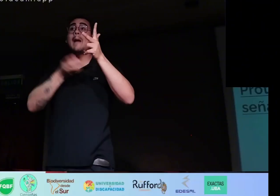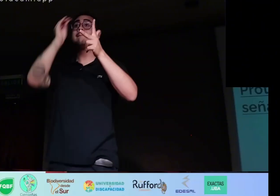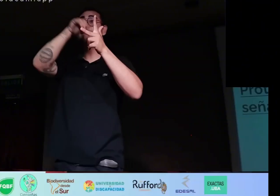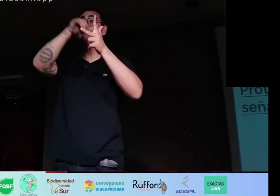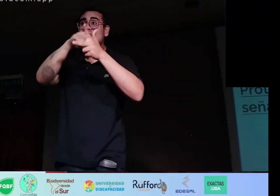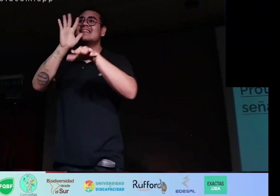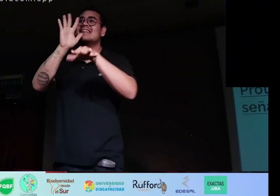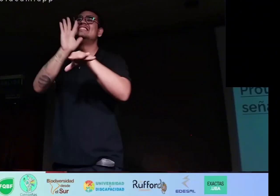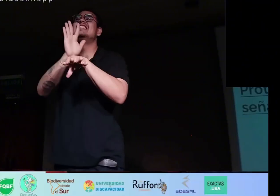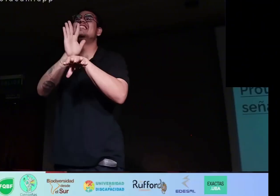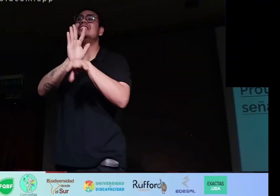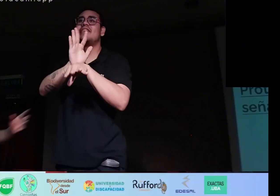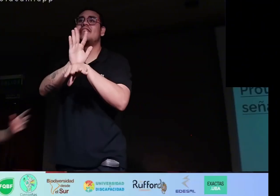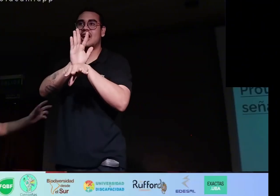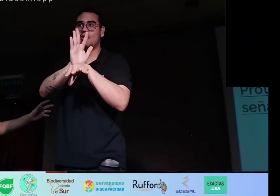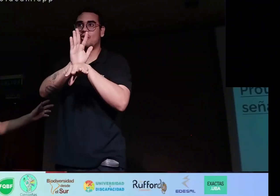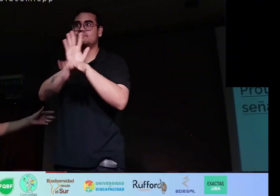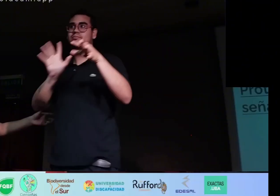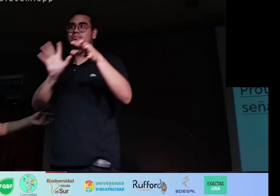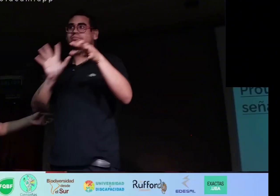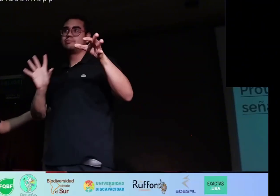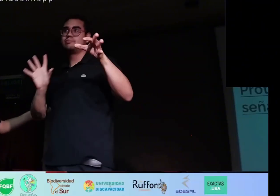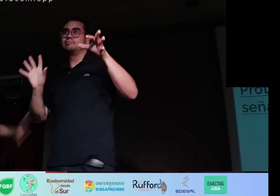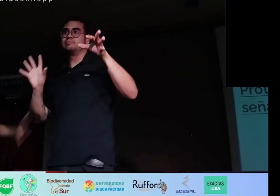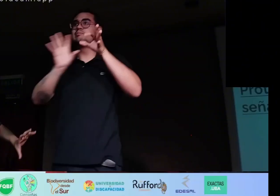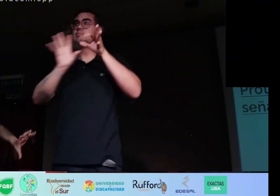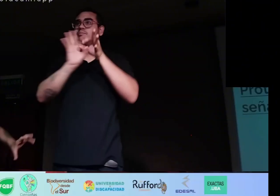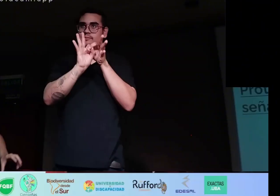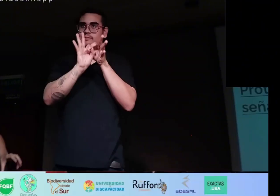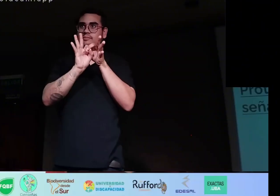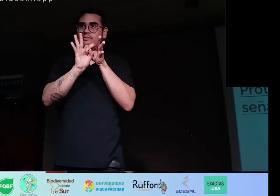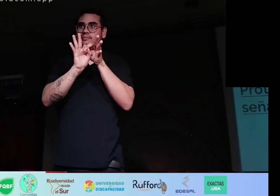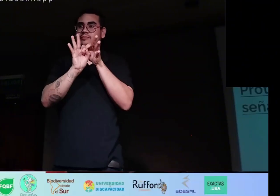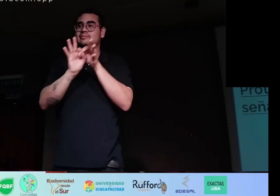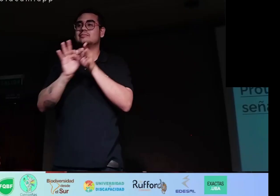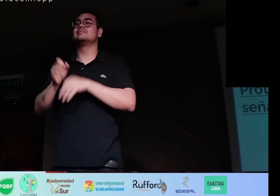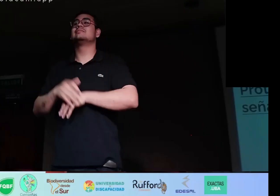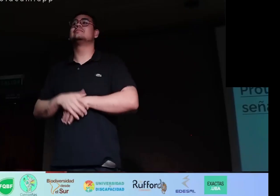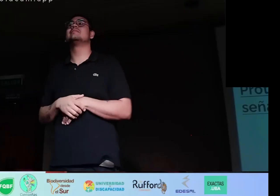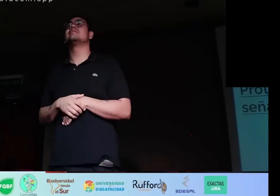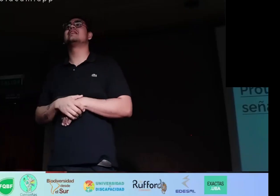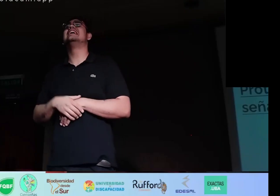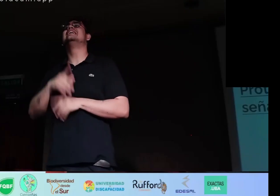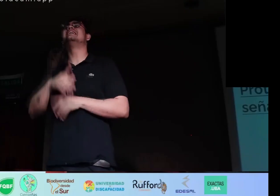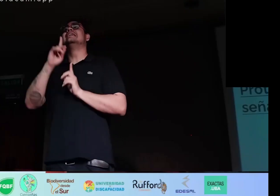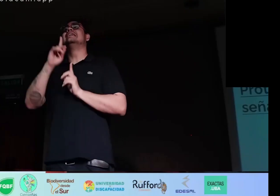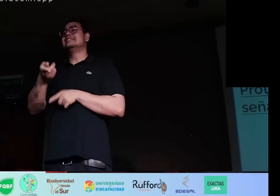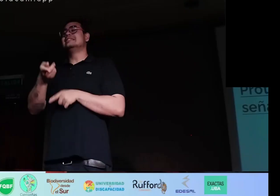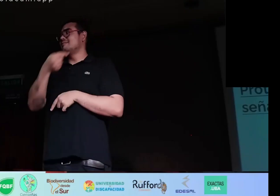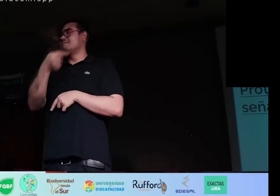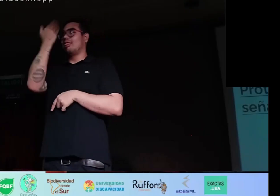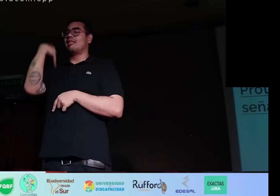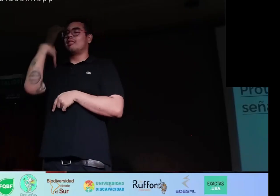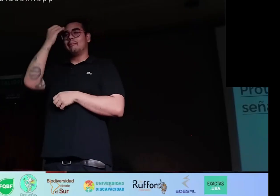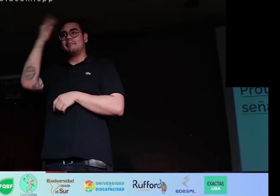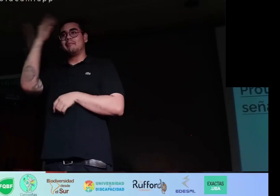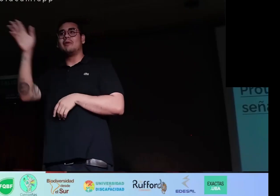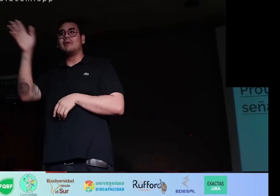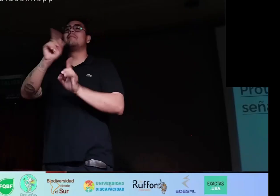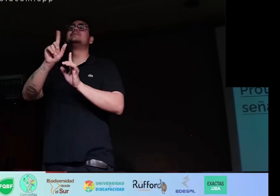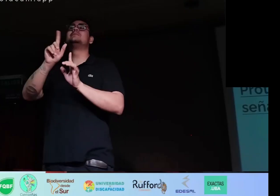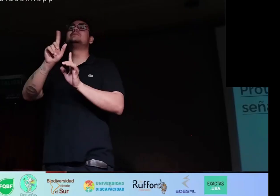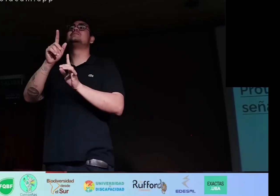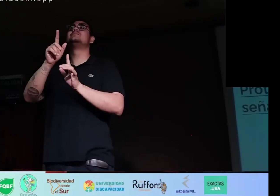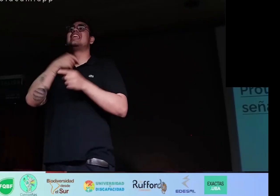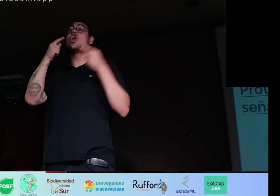de los objetivos, que si bien no mostré la lista de objetivos que quería, en el trabajo que hice para presentar en el Congreso, ahí detallaba los